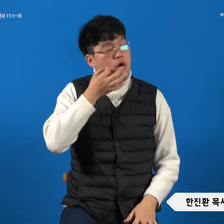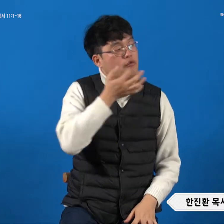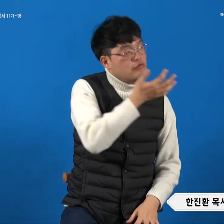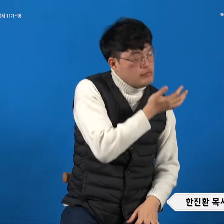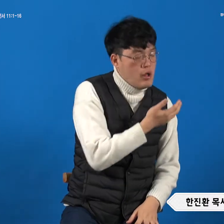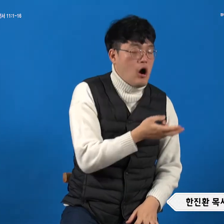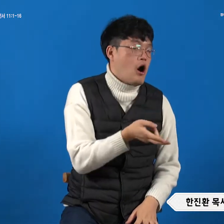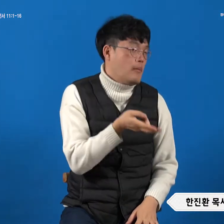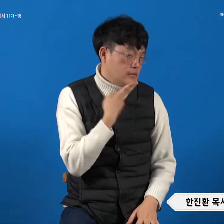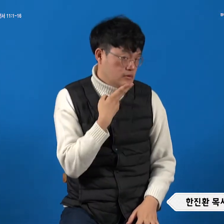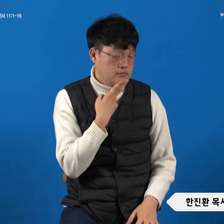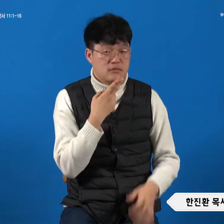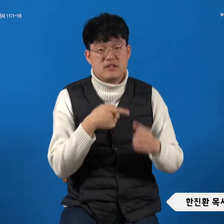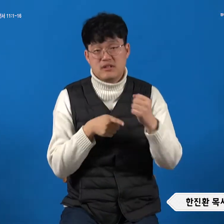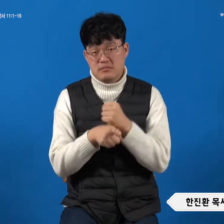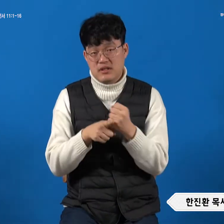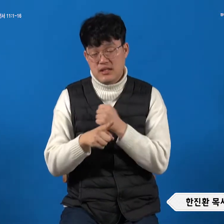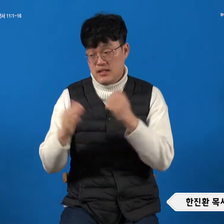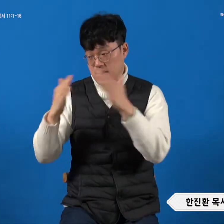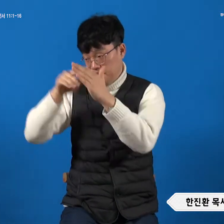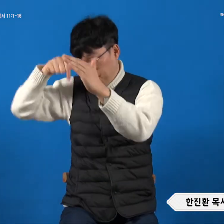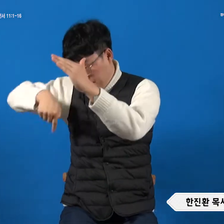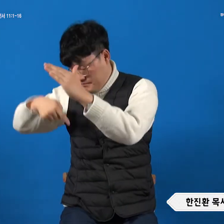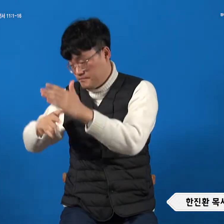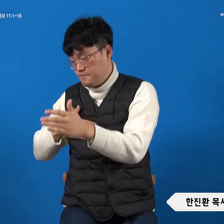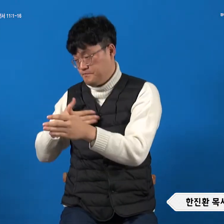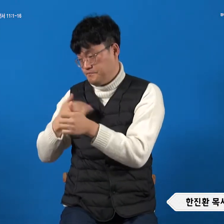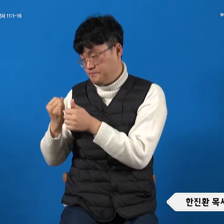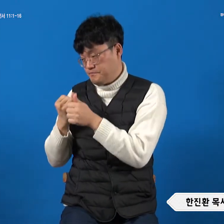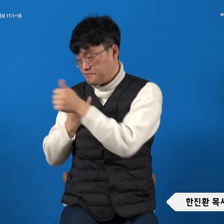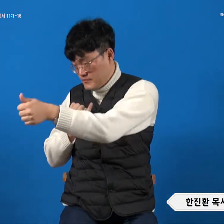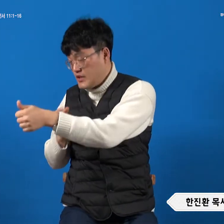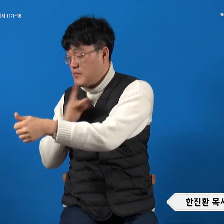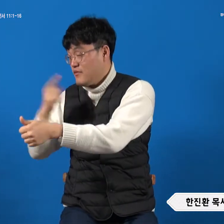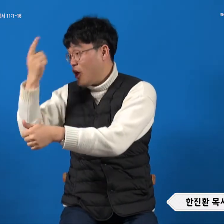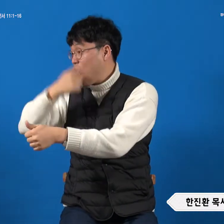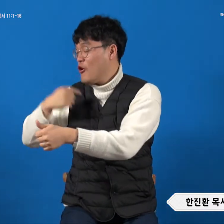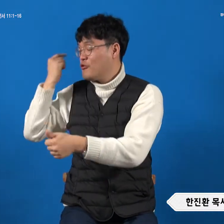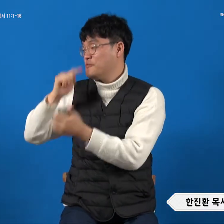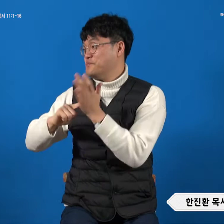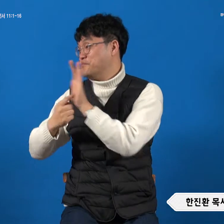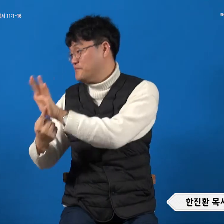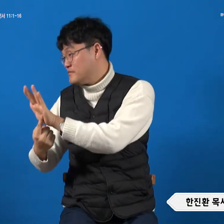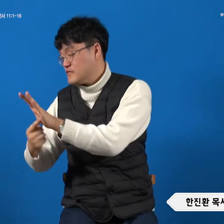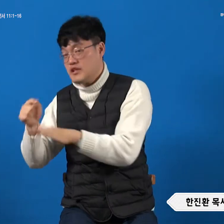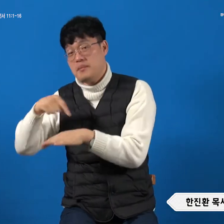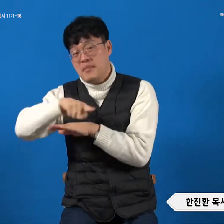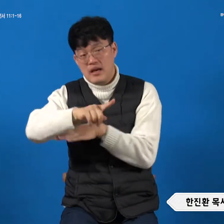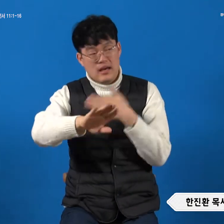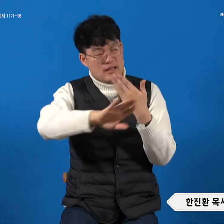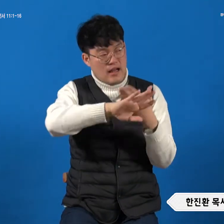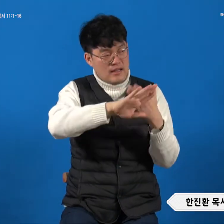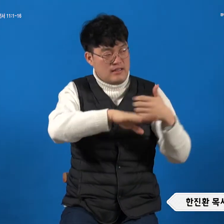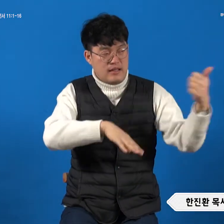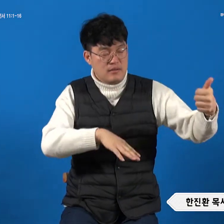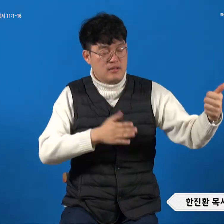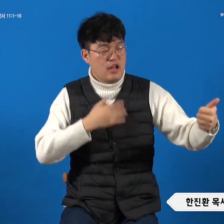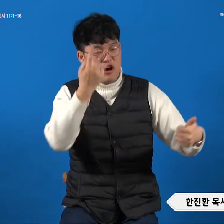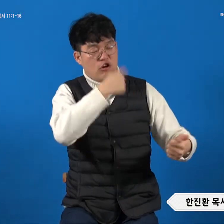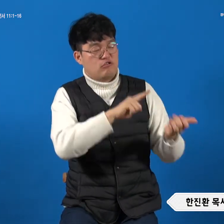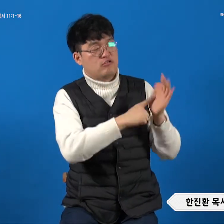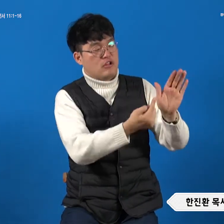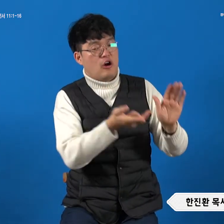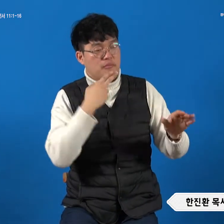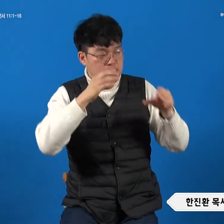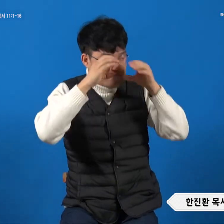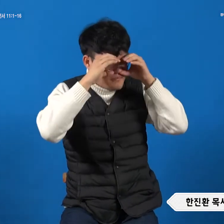보이지 않습니다 하는 뜻입니다. 집안에서 남편에게만 내 얼굴을 보이지 밖에 외간